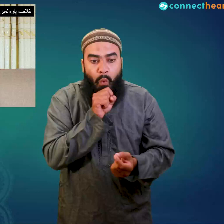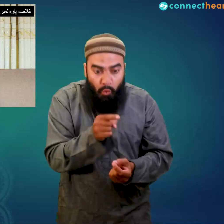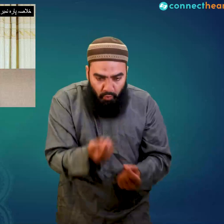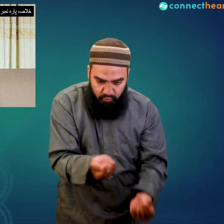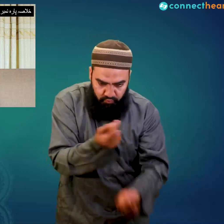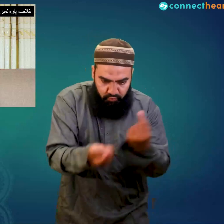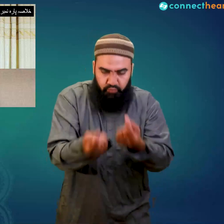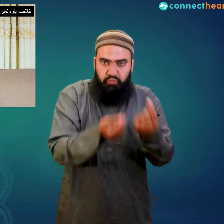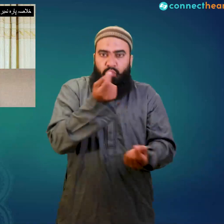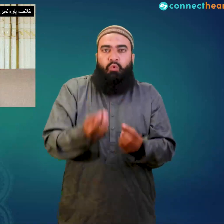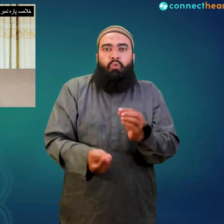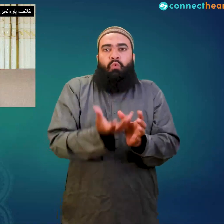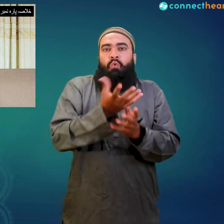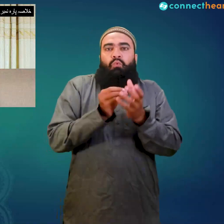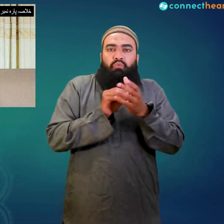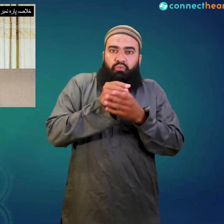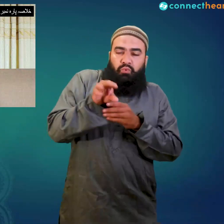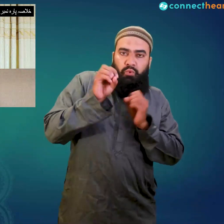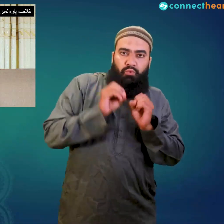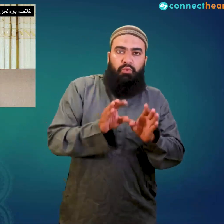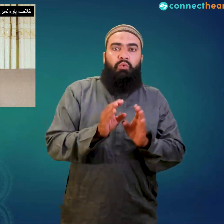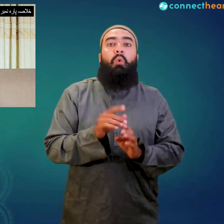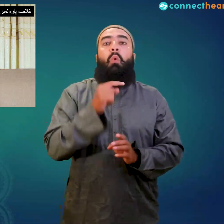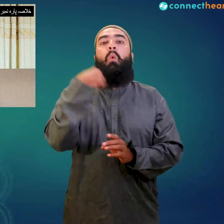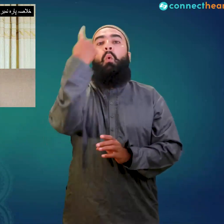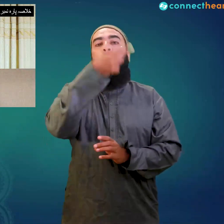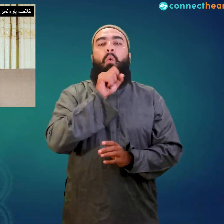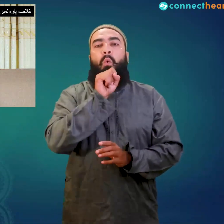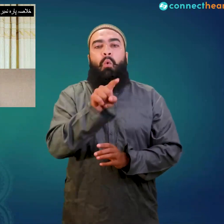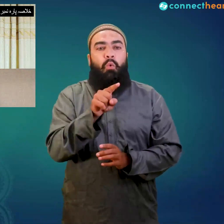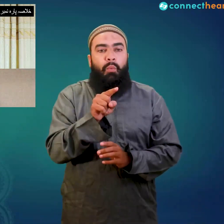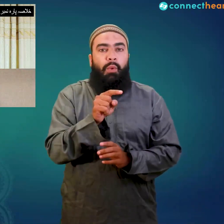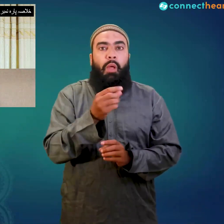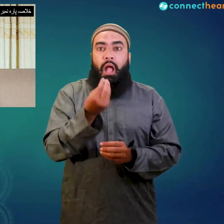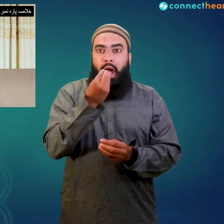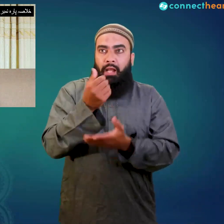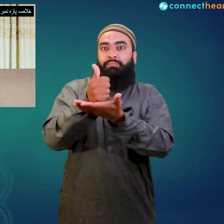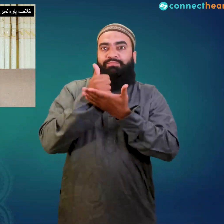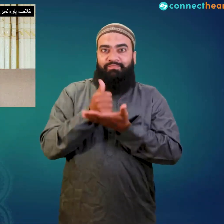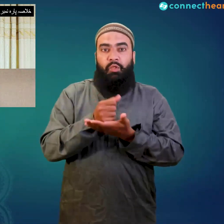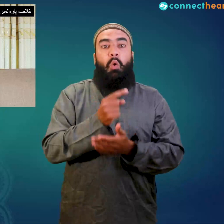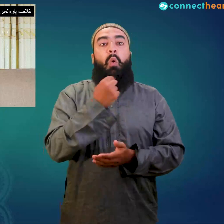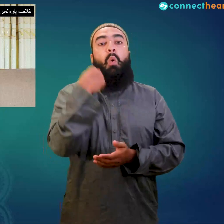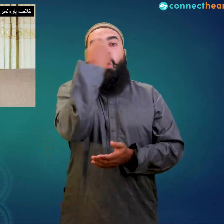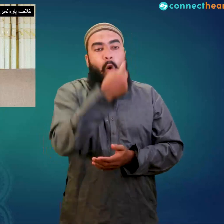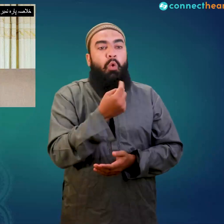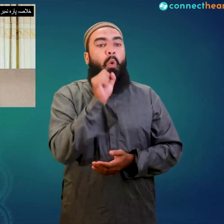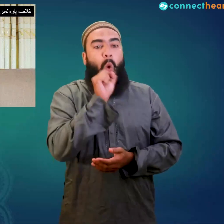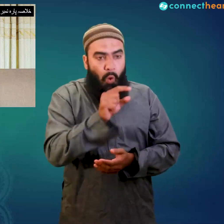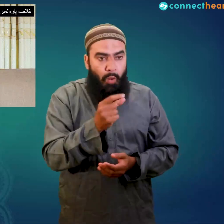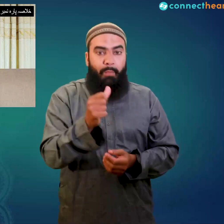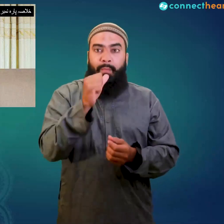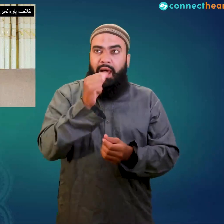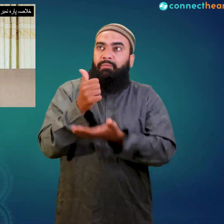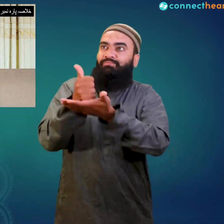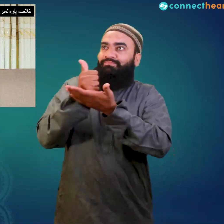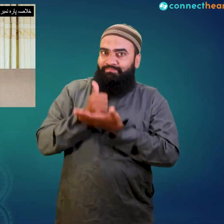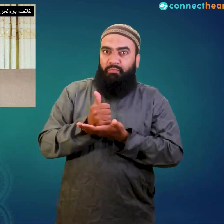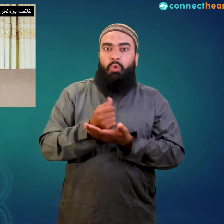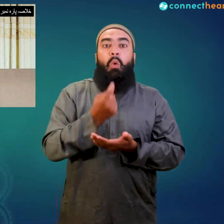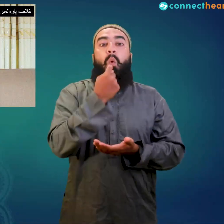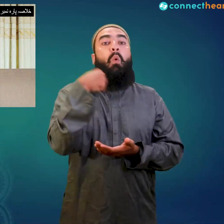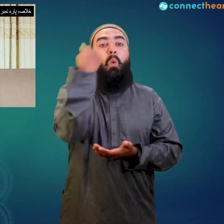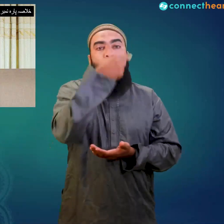پیدا فرماتا ہے، اور کون تمہیں روزی دیتا ہے، کون ہوائیں چلاتا ہے۔ اس طرح کا انداز اختیار کر